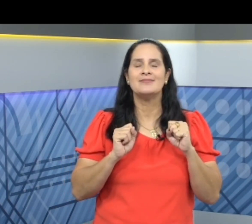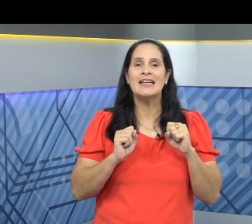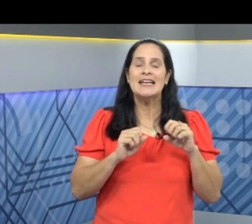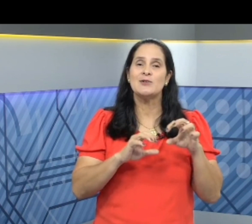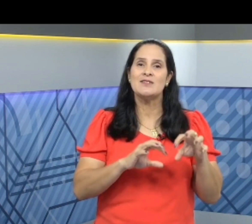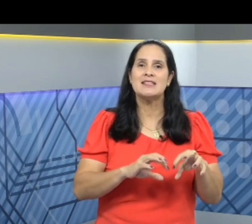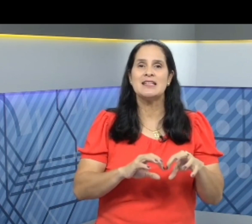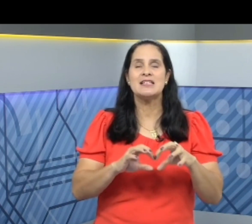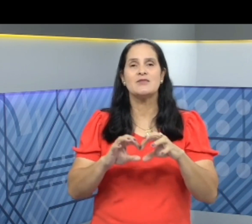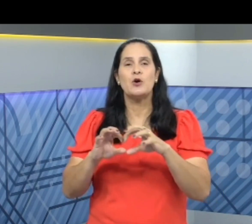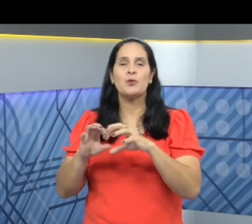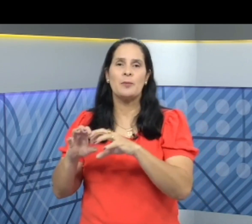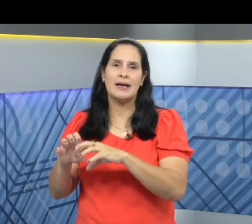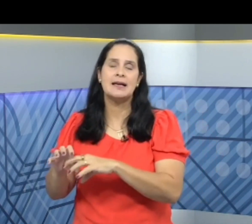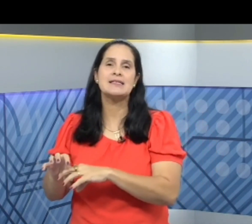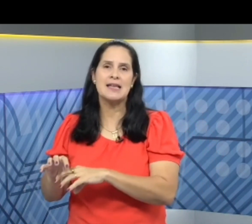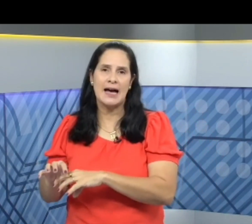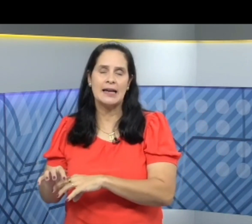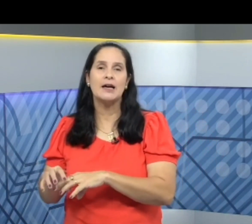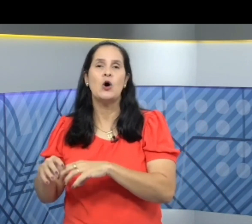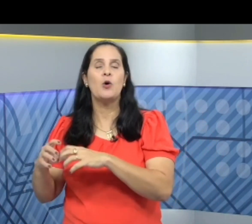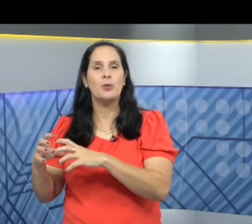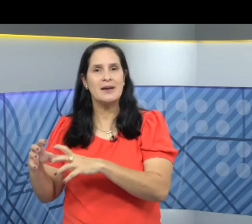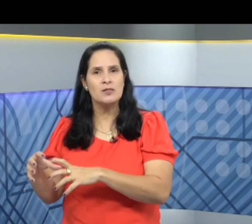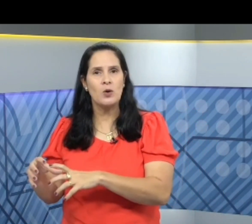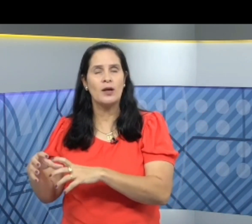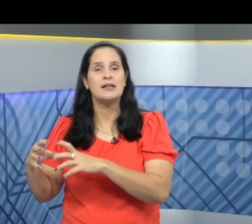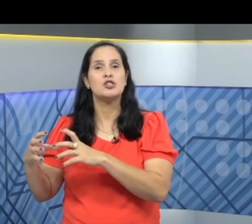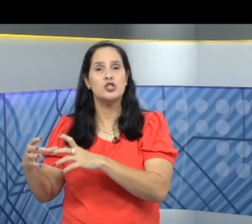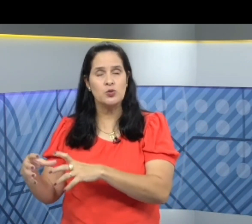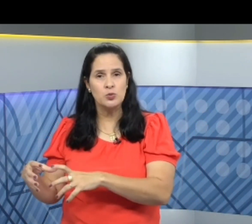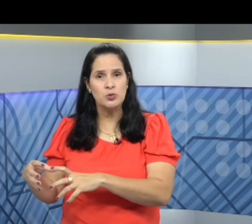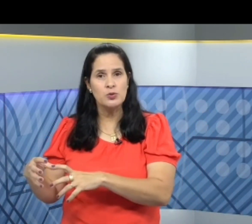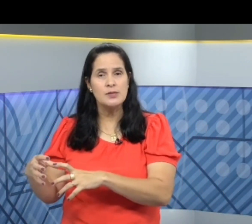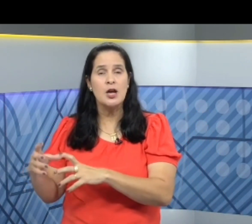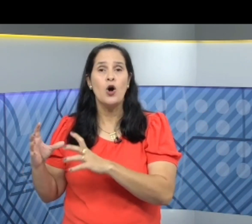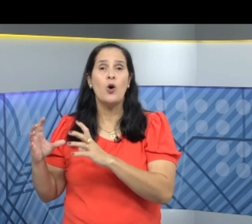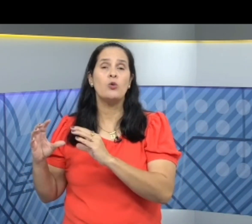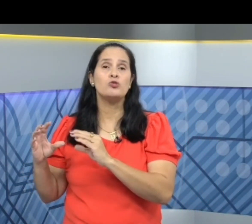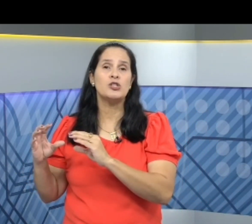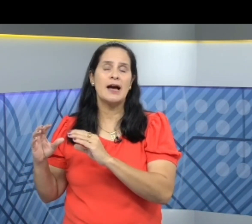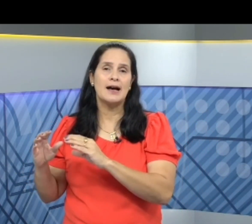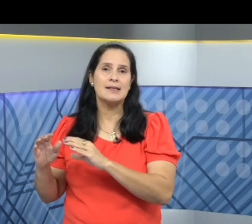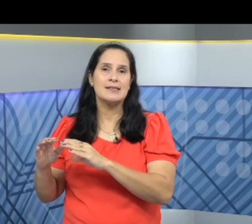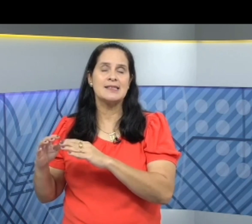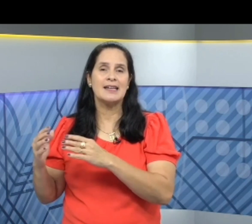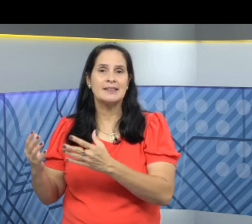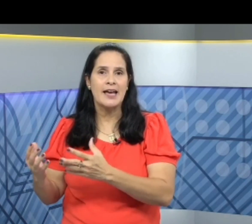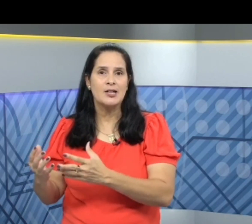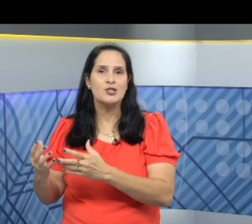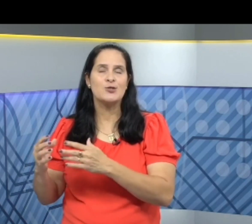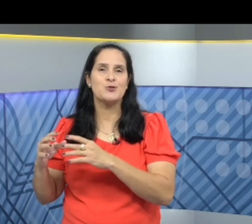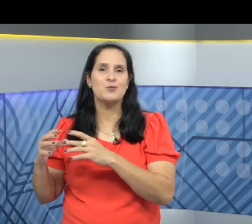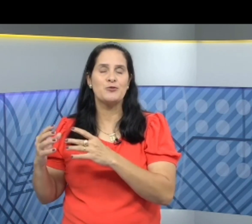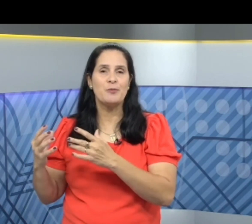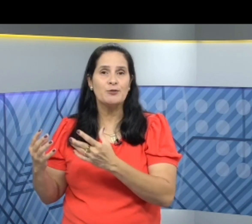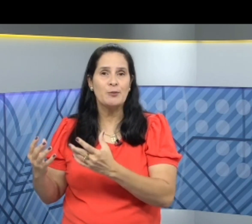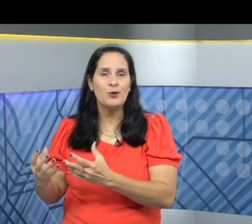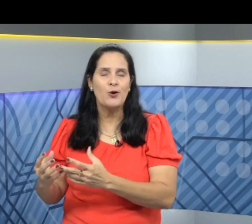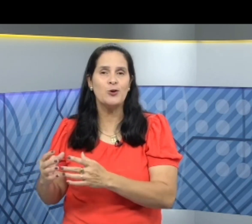Então, às vezes, eles vão para uma sala ou para uma escola de surdos, onde as estratégias, onde o movimento é menor, onde